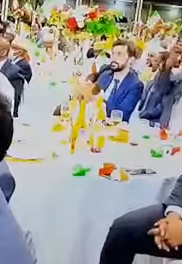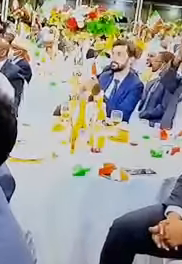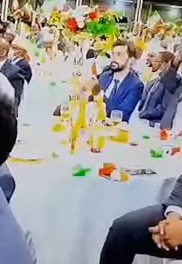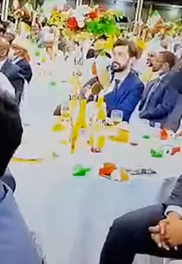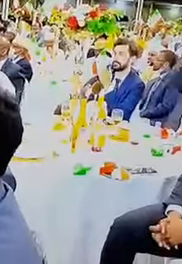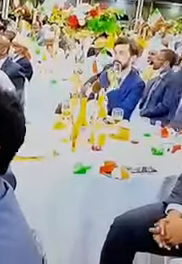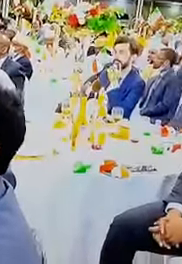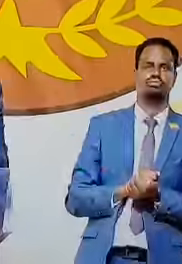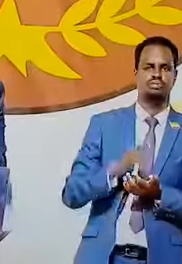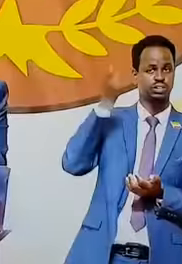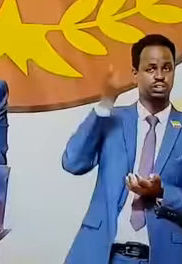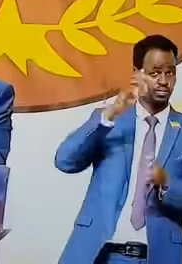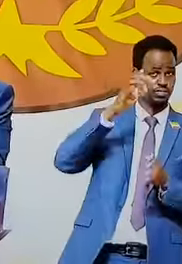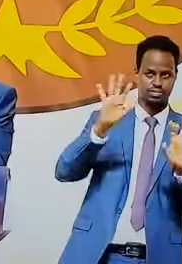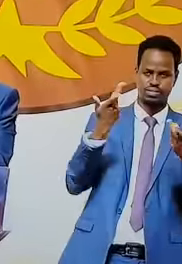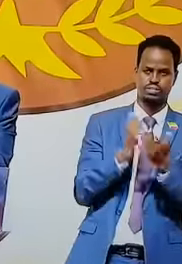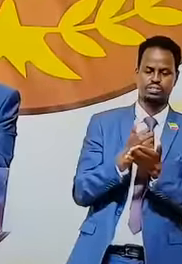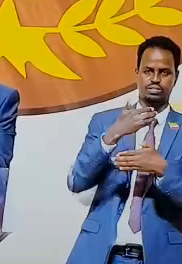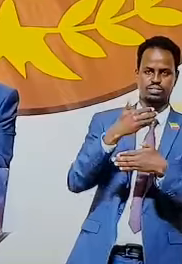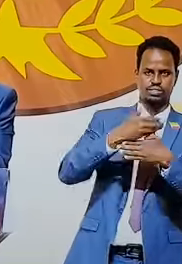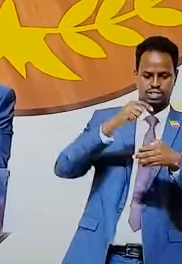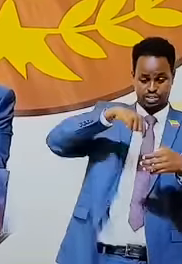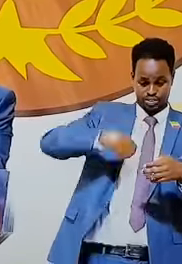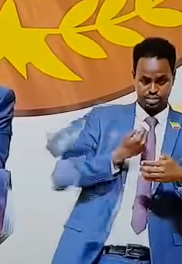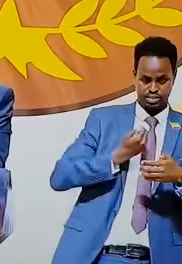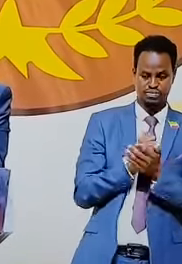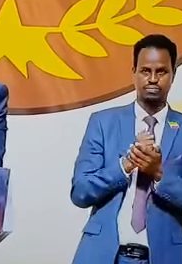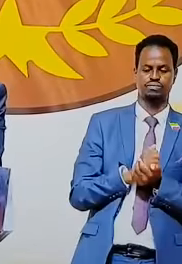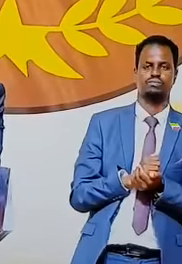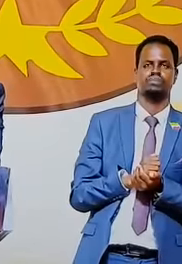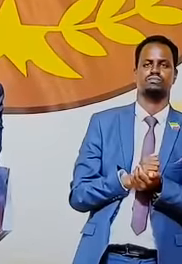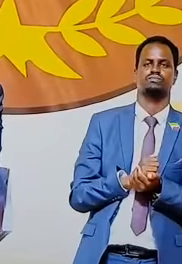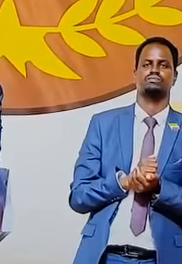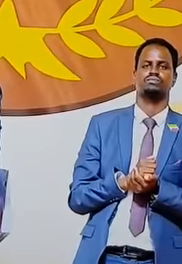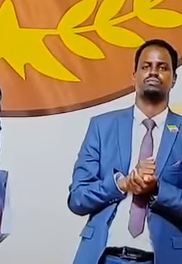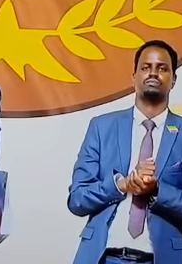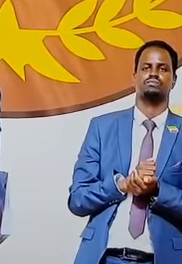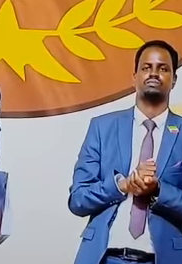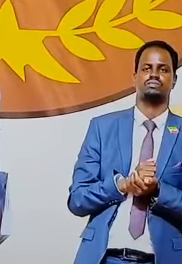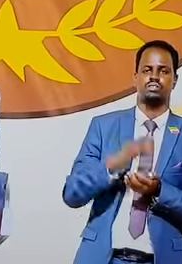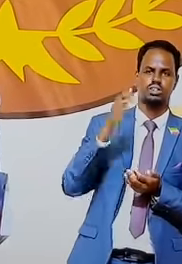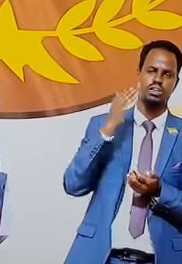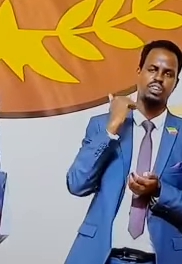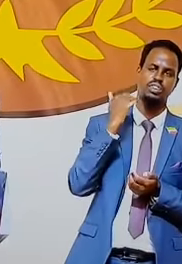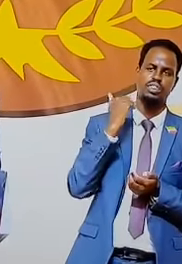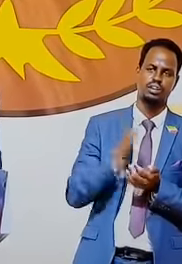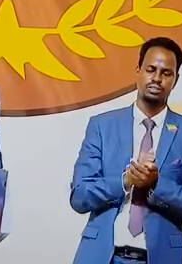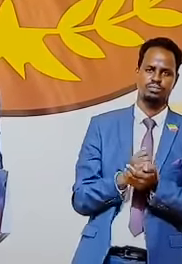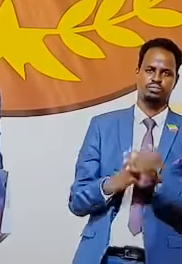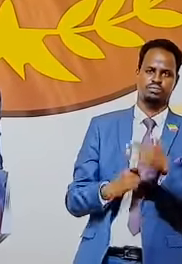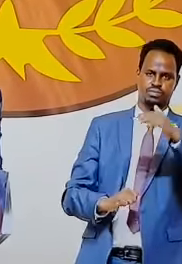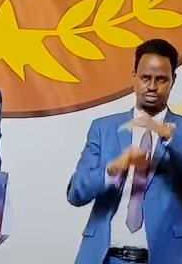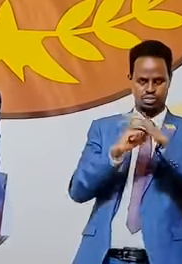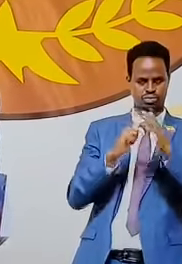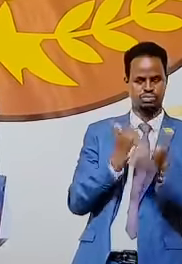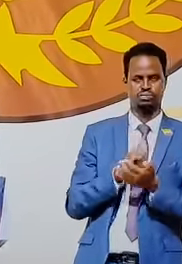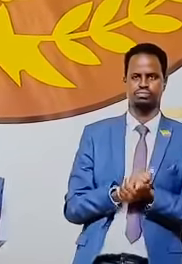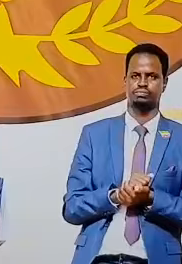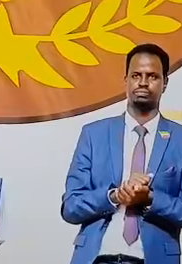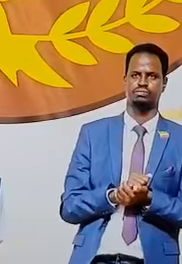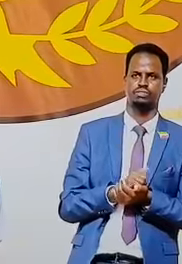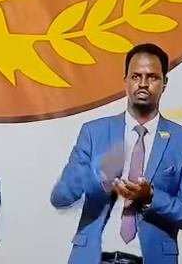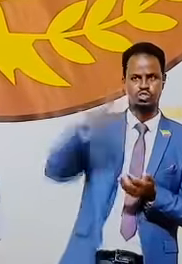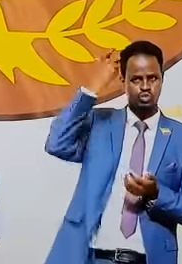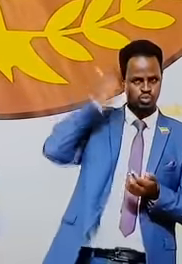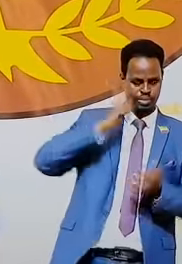waa xiraaf baad isati waan uga baahdaynaa way jiraan hay'ada United Nations ayaa oo caawiyay inoo dhisay iskuulada